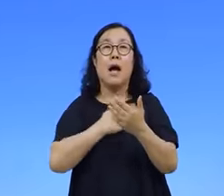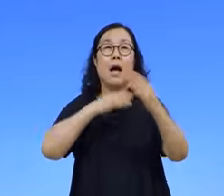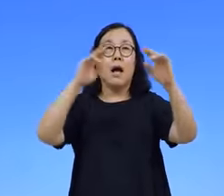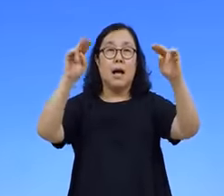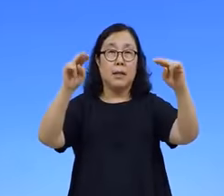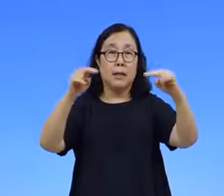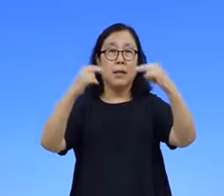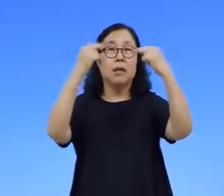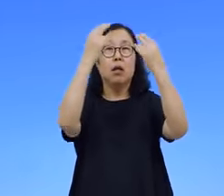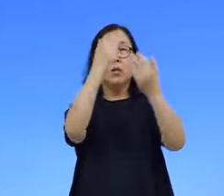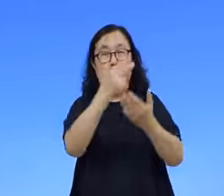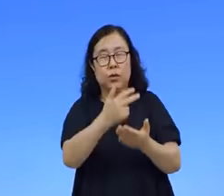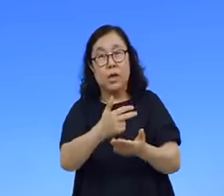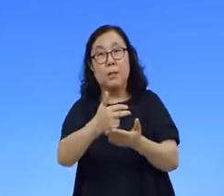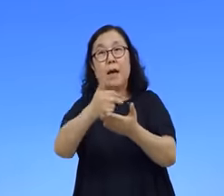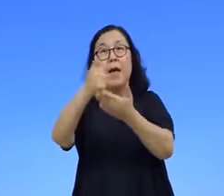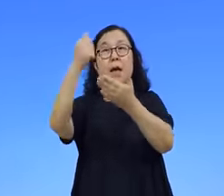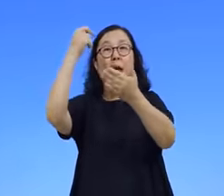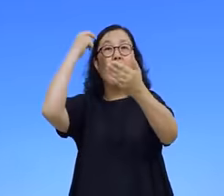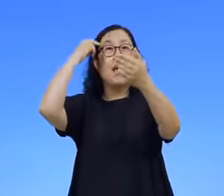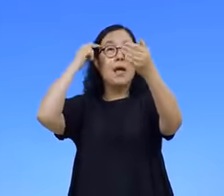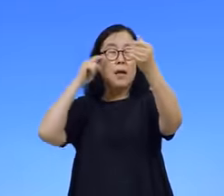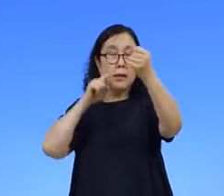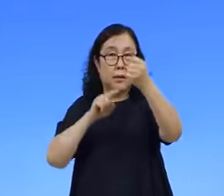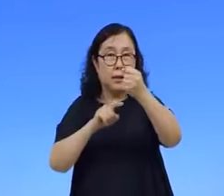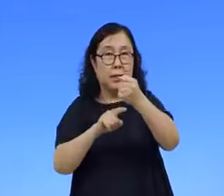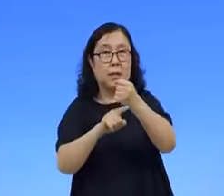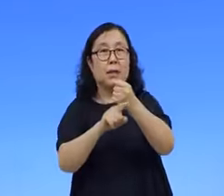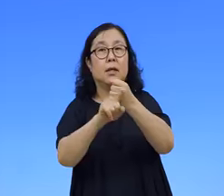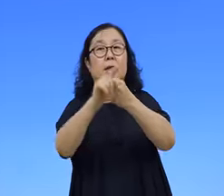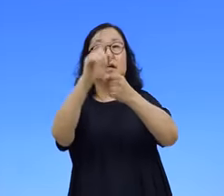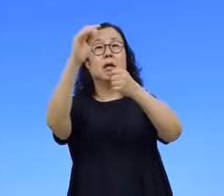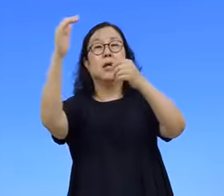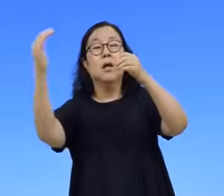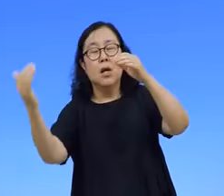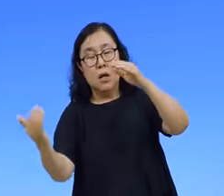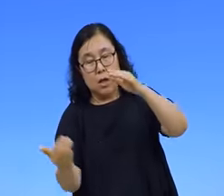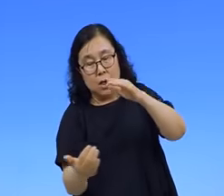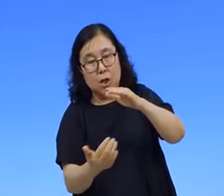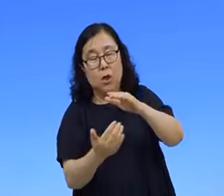나를 향하신 주님의 뜻이 이루어지도록